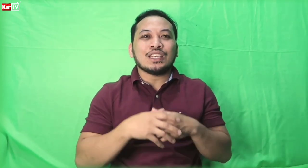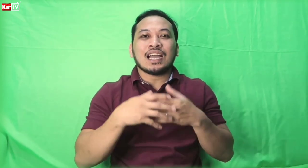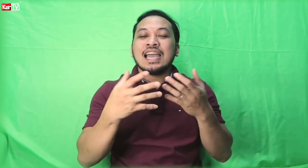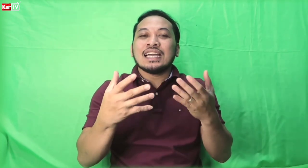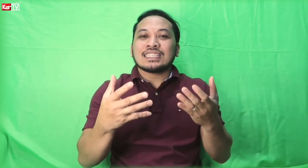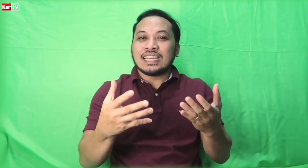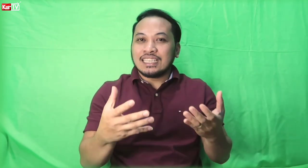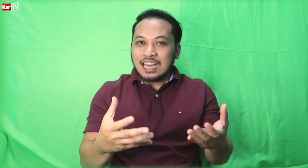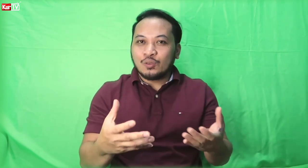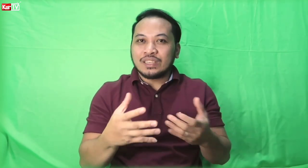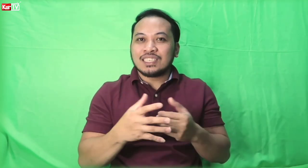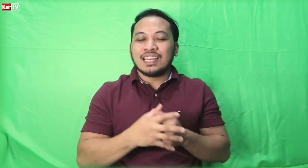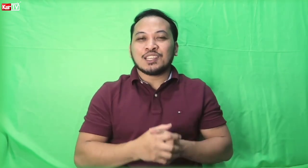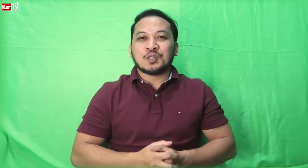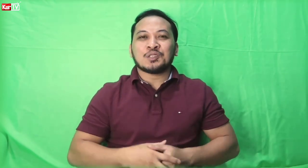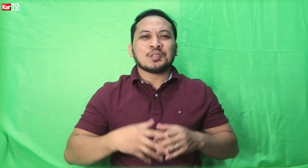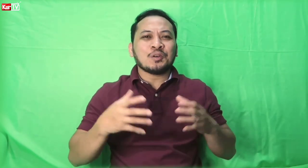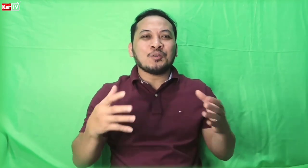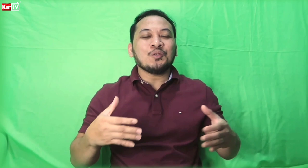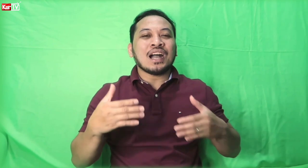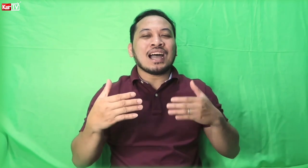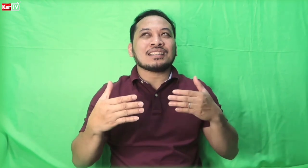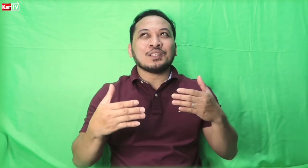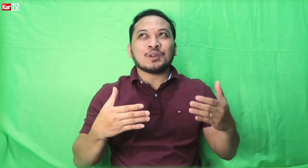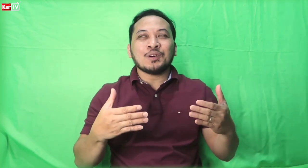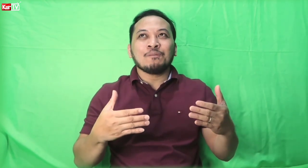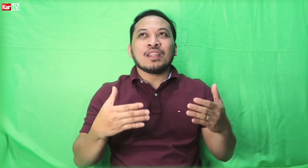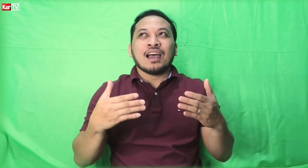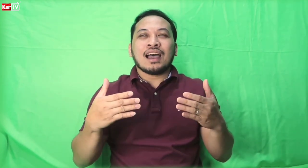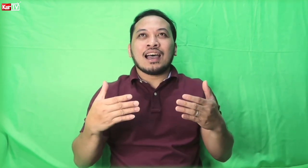ng sign language lesson. So, siguro